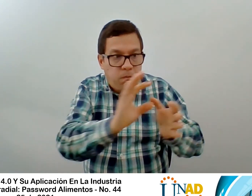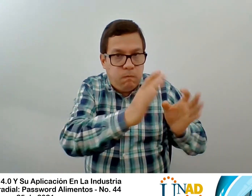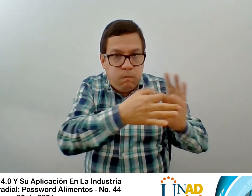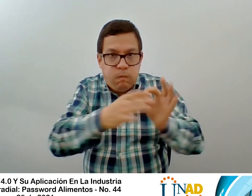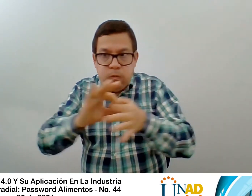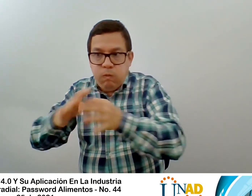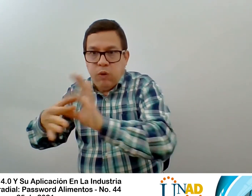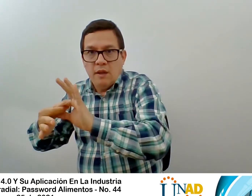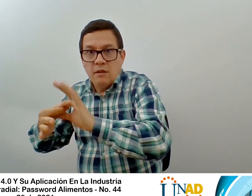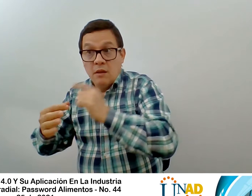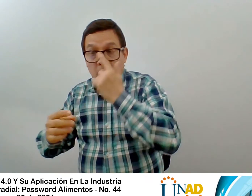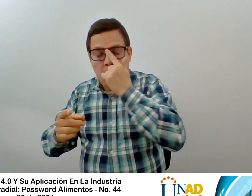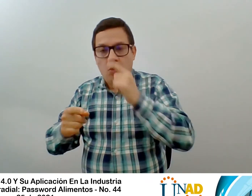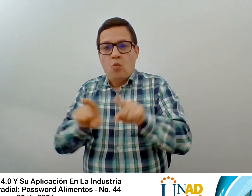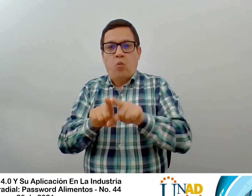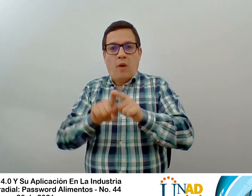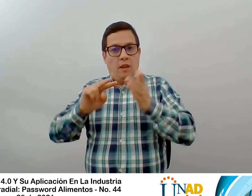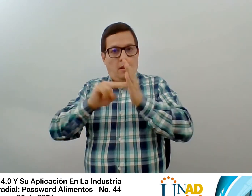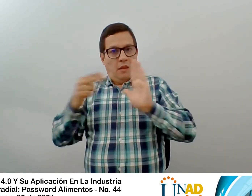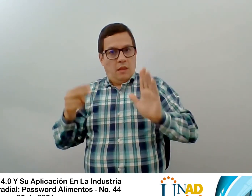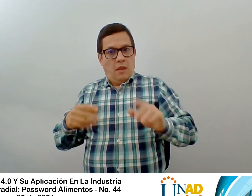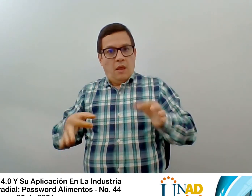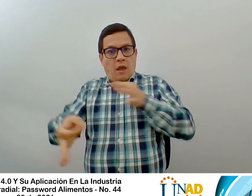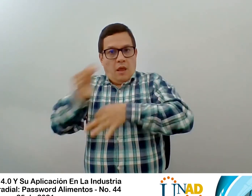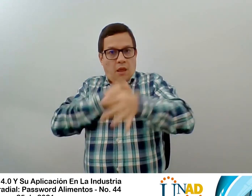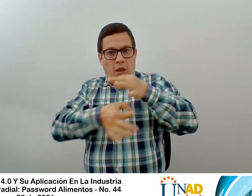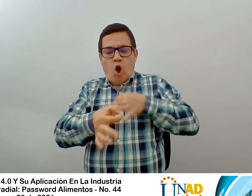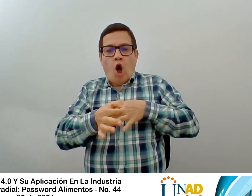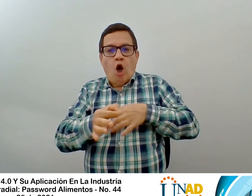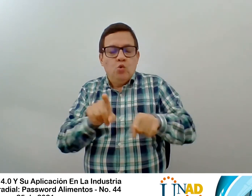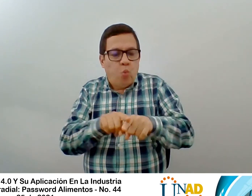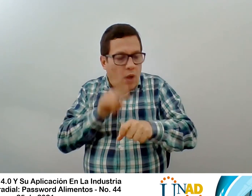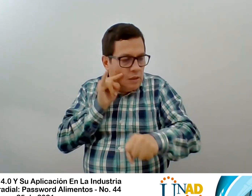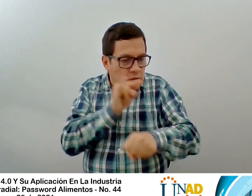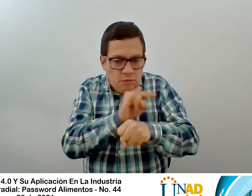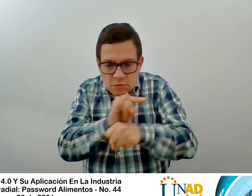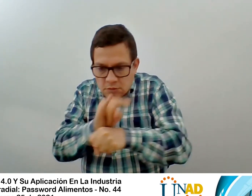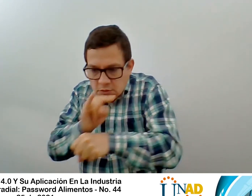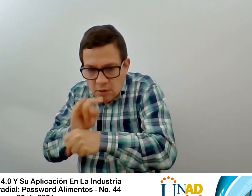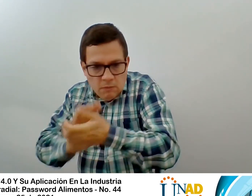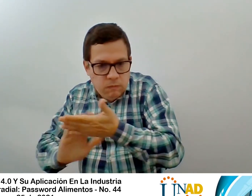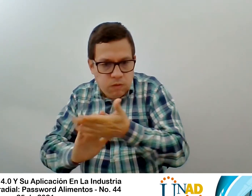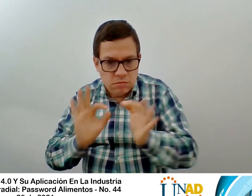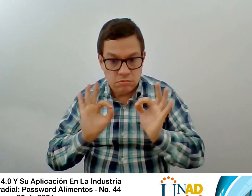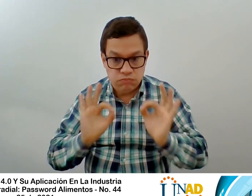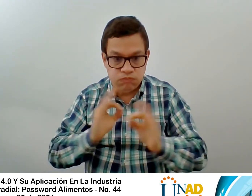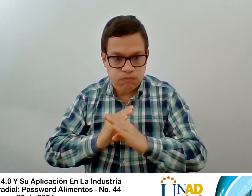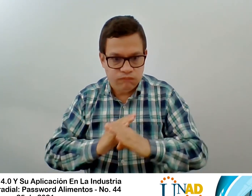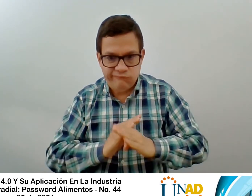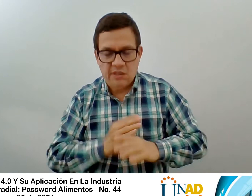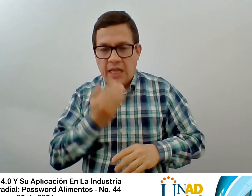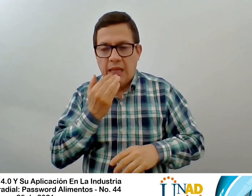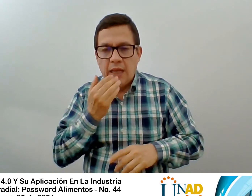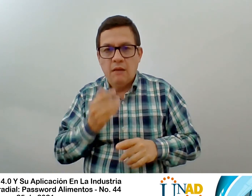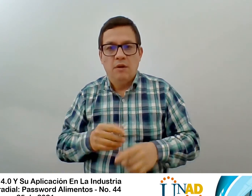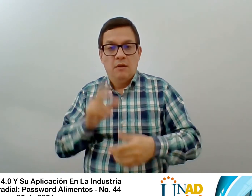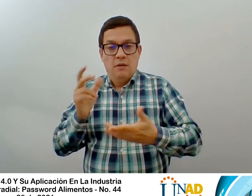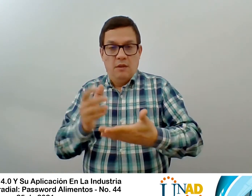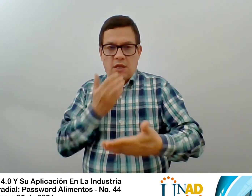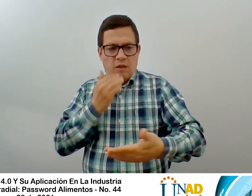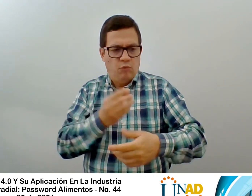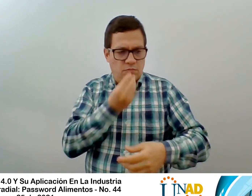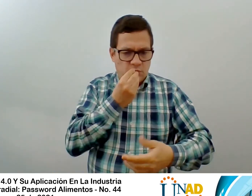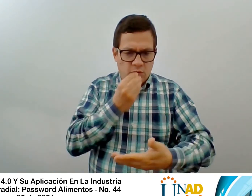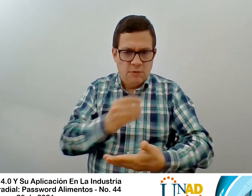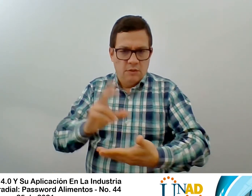que actualmente existen. No los van a reemplazar, simplemente los van a agilizar y los van a hacer mucho más seguros. Por ejemplo, se pueden